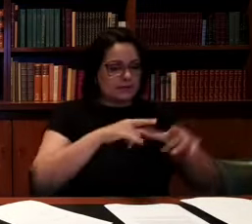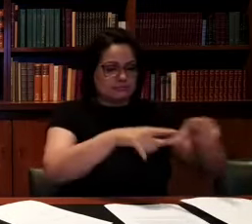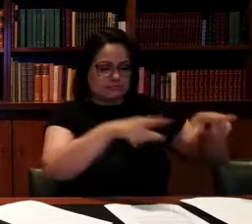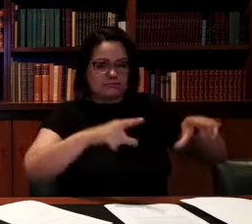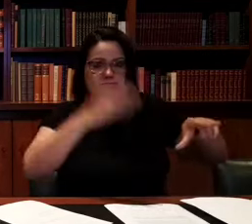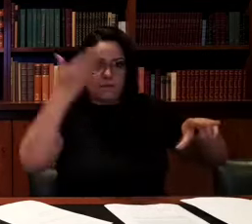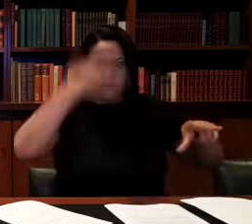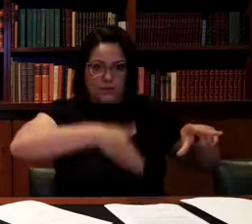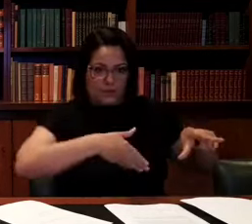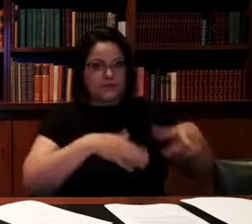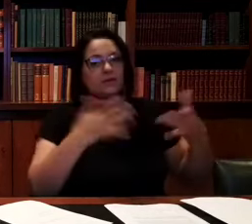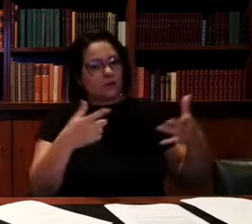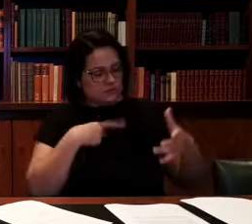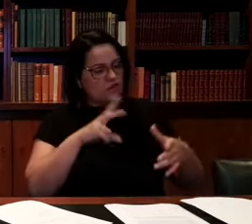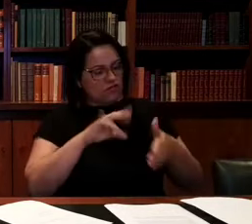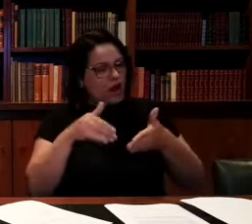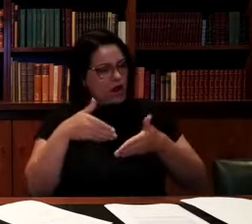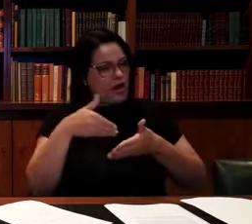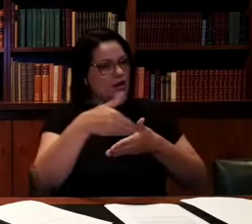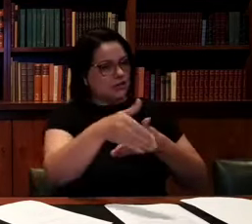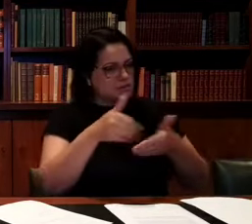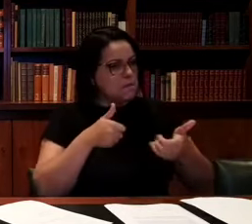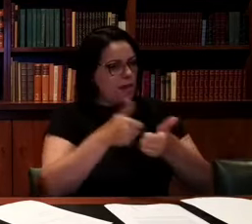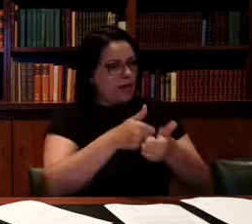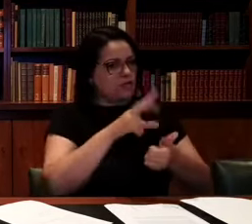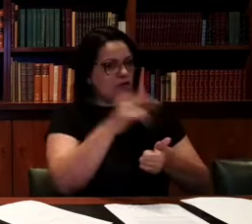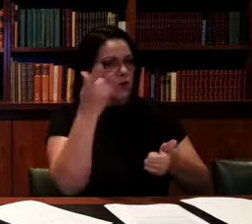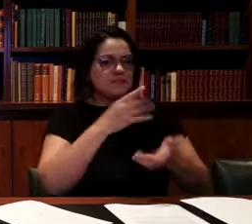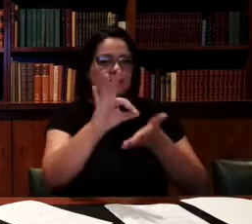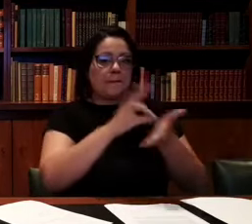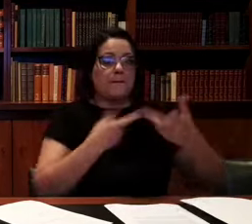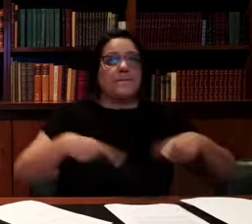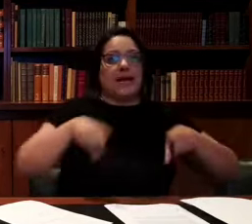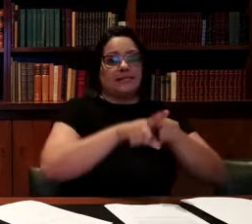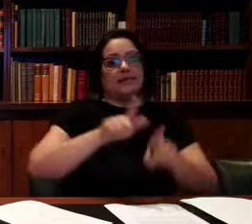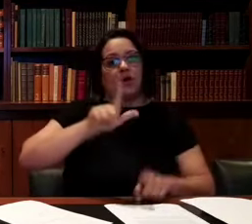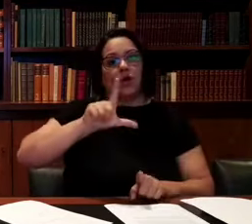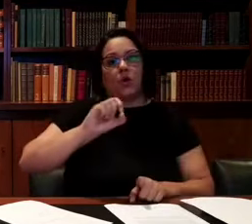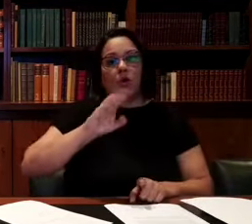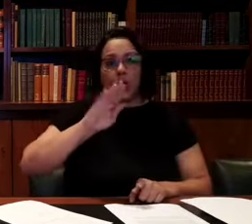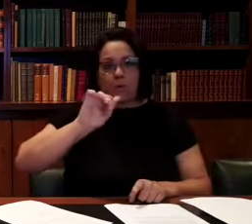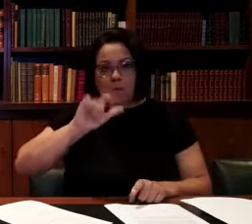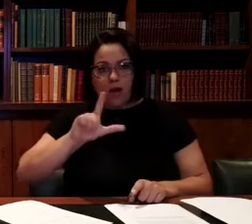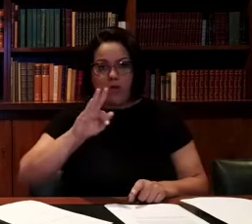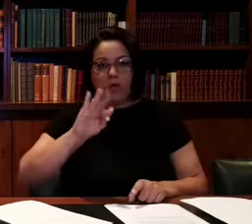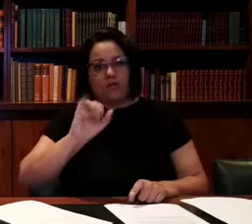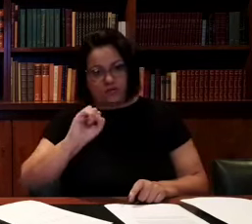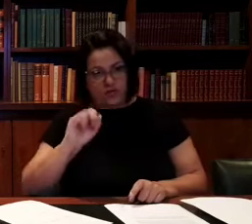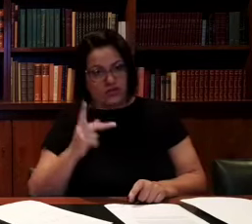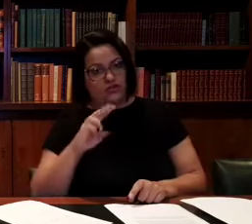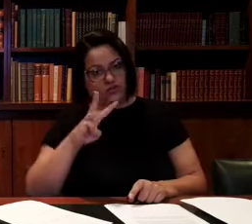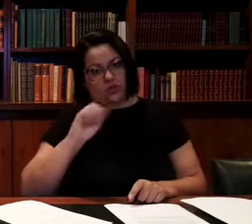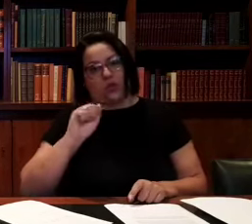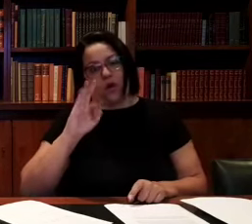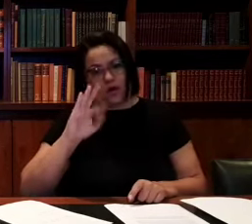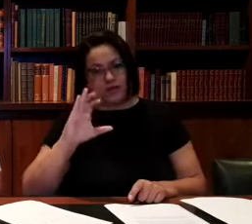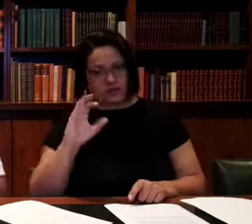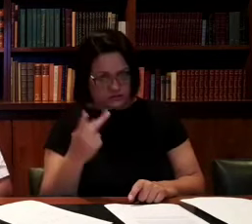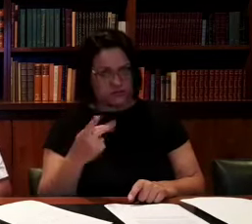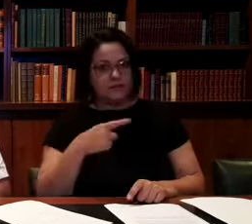e nós estamos muito próximos de fechar uma parceria com a global fichot que é uma notícia de todo o setor produtivo desde os